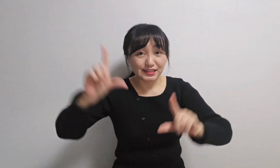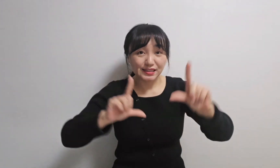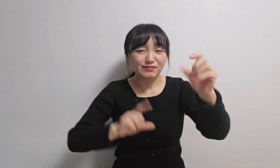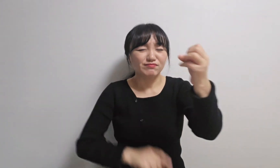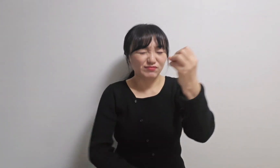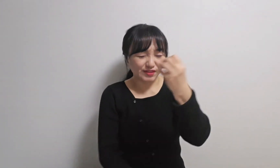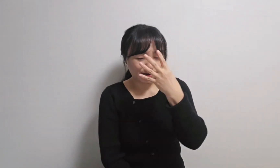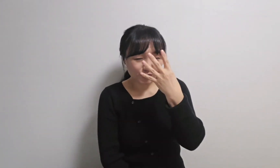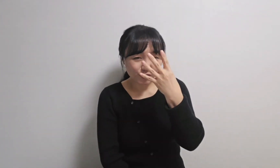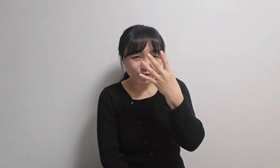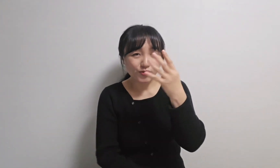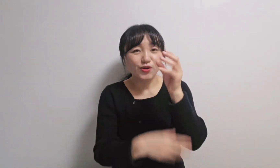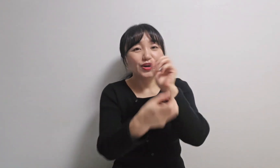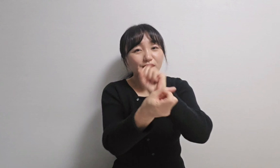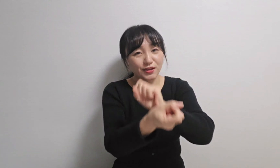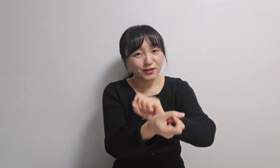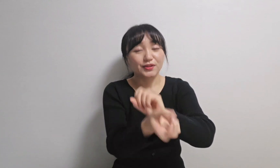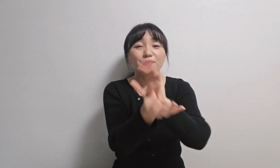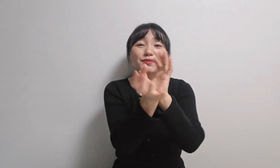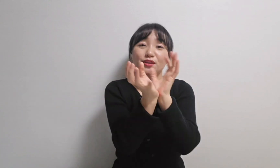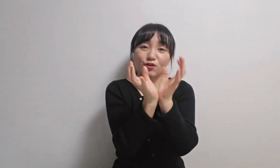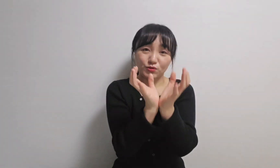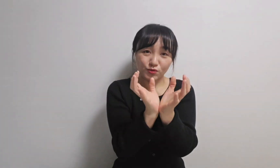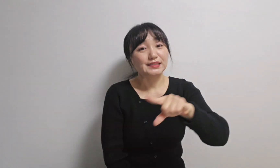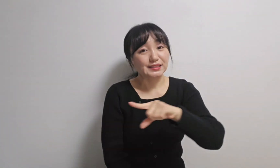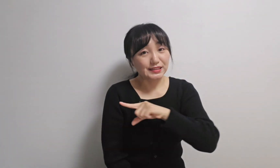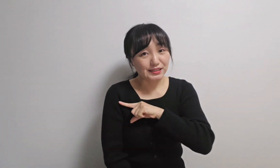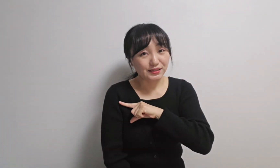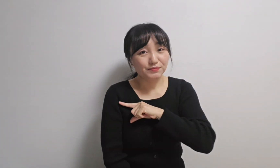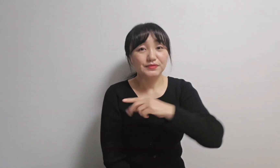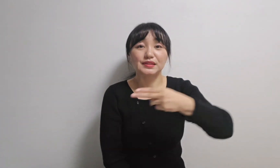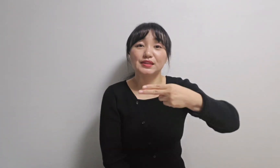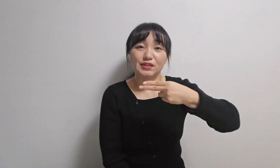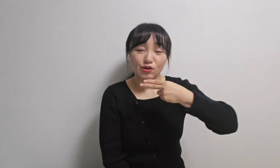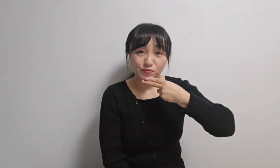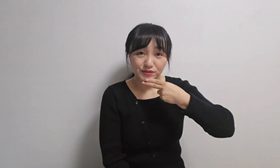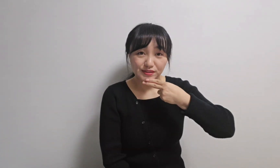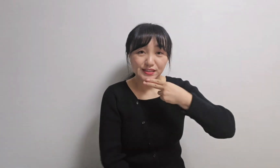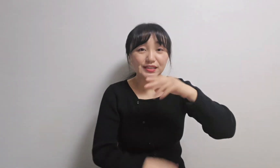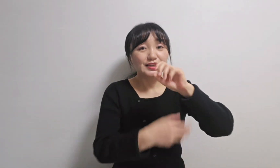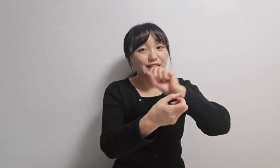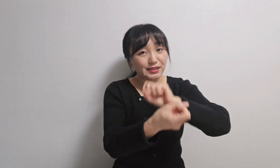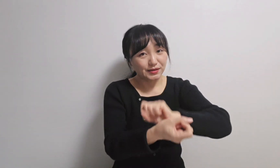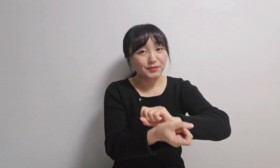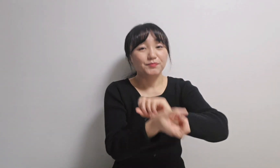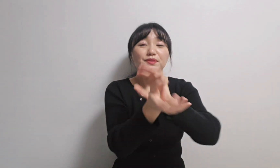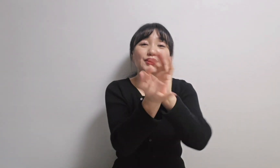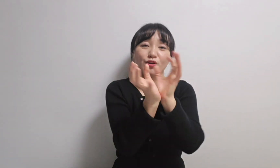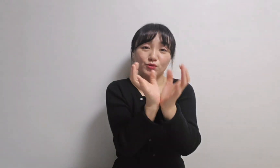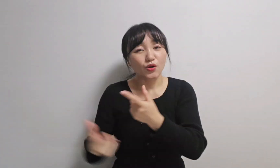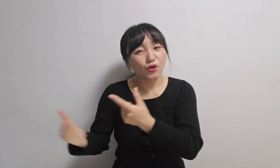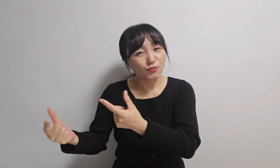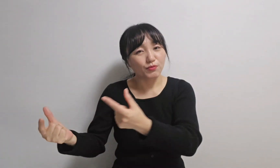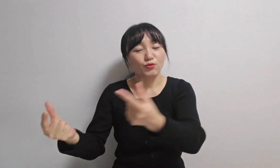생긴 대로 피어도, 이름 없이 피어도, 모두